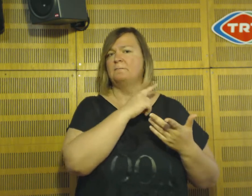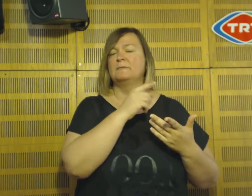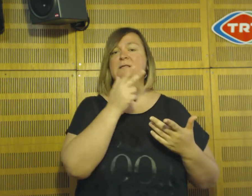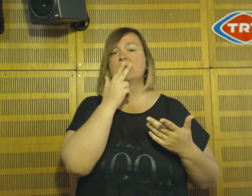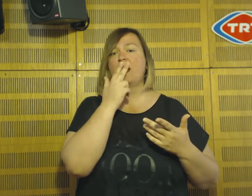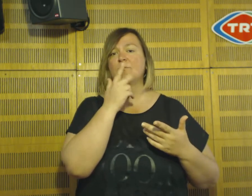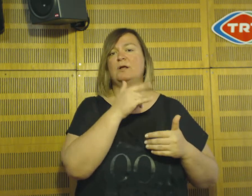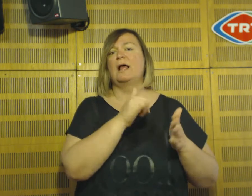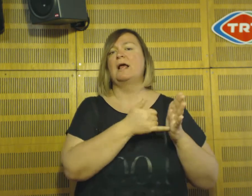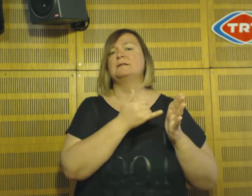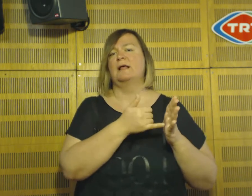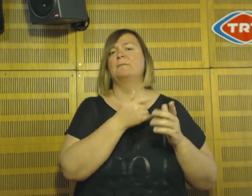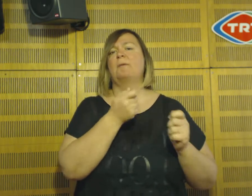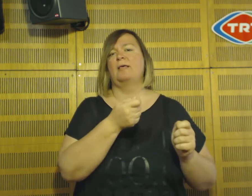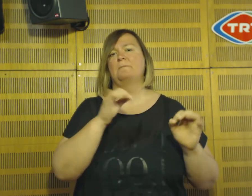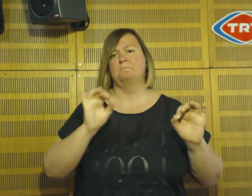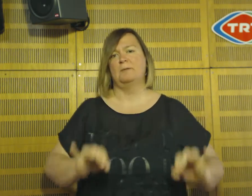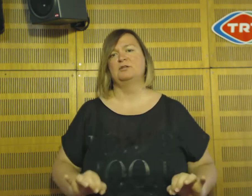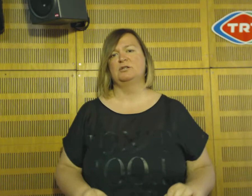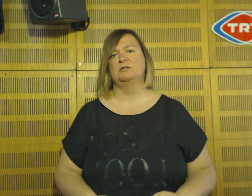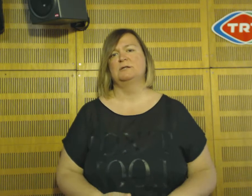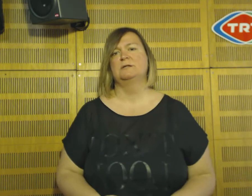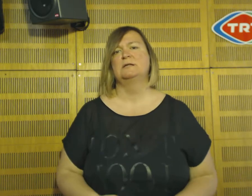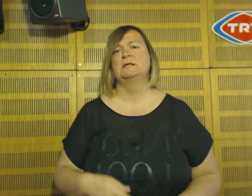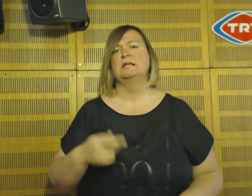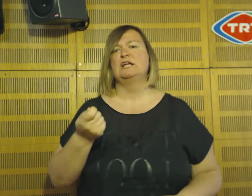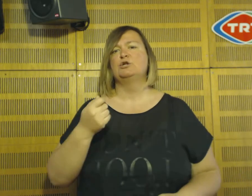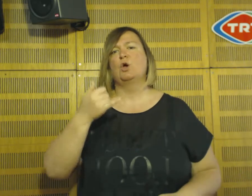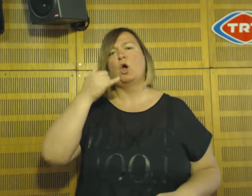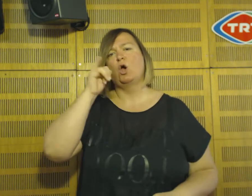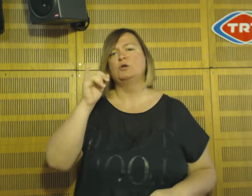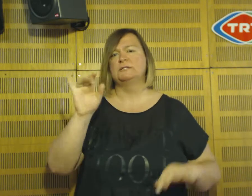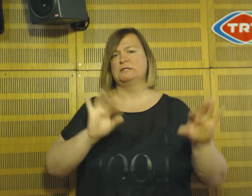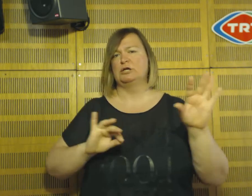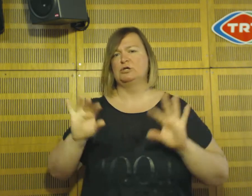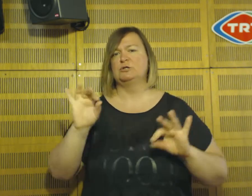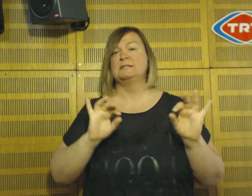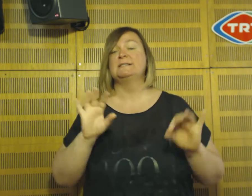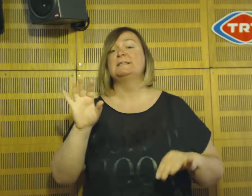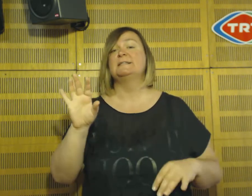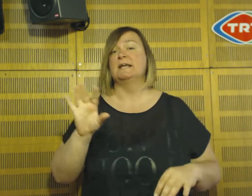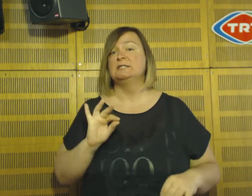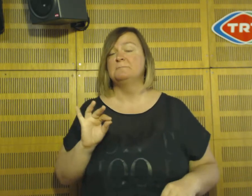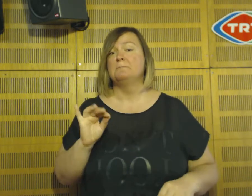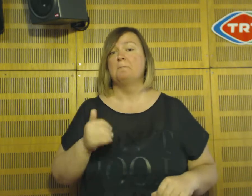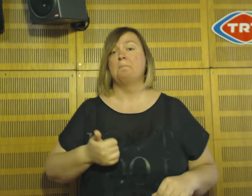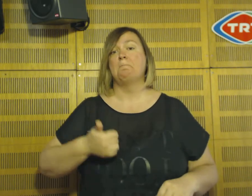ve Gaziantep'in eğitimleri başladı. Yani iş koçlarını seçiyoruz. Seçim bakanlık